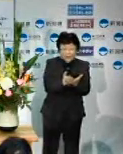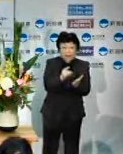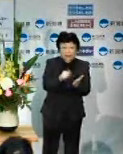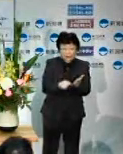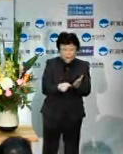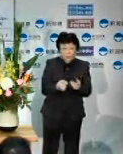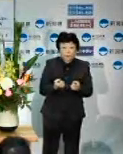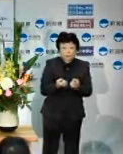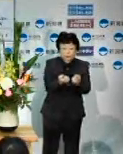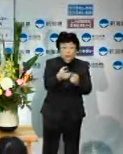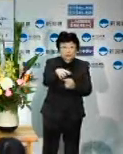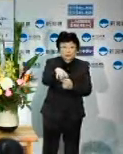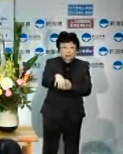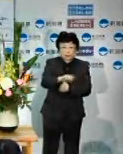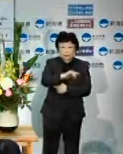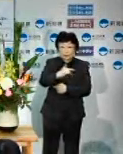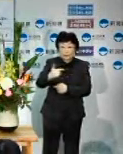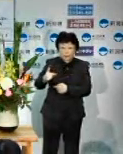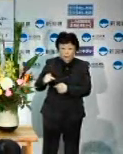スキー場と